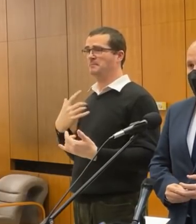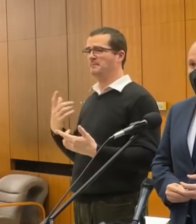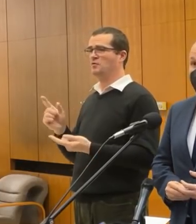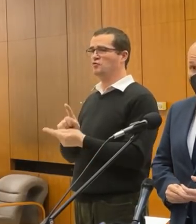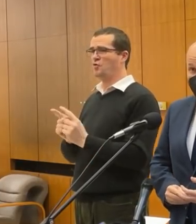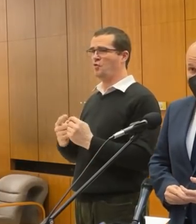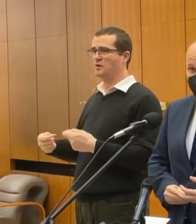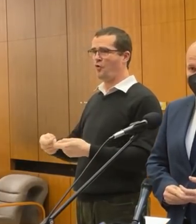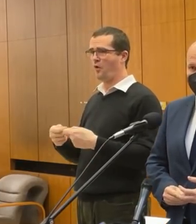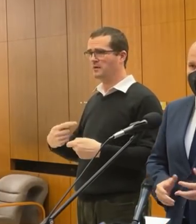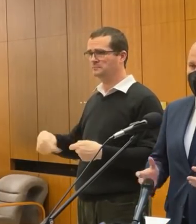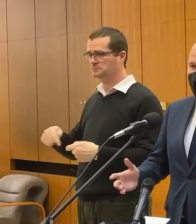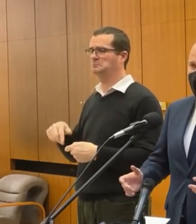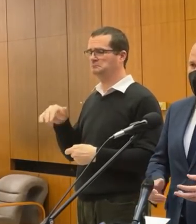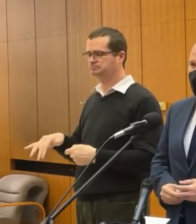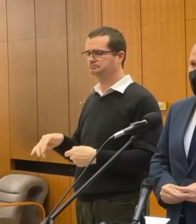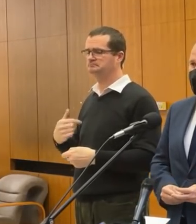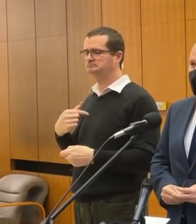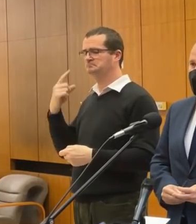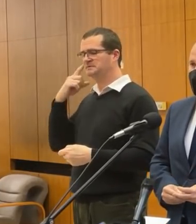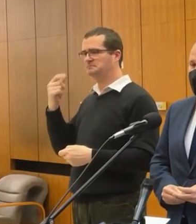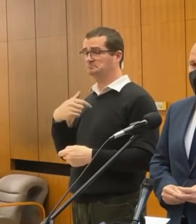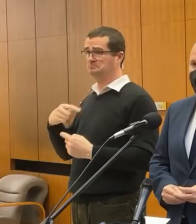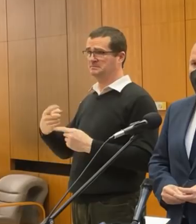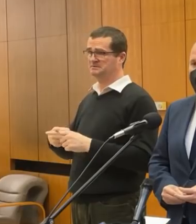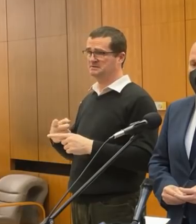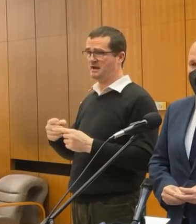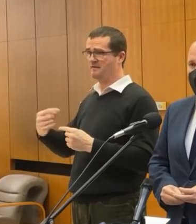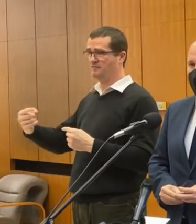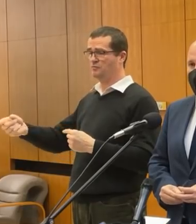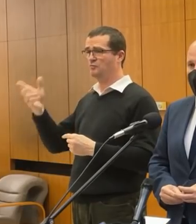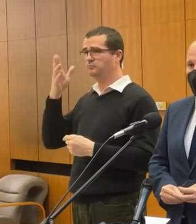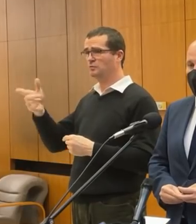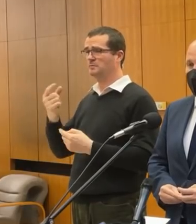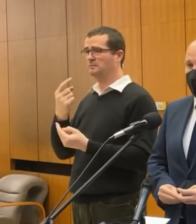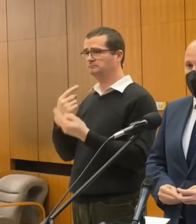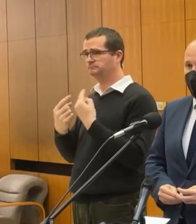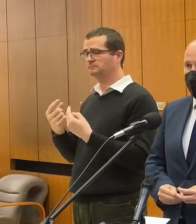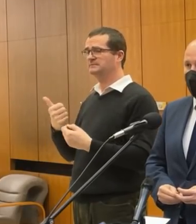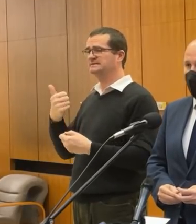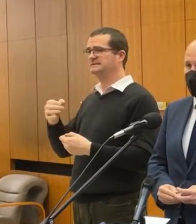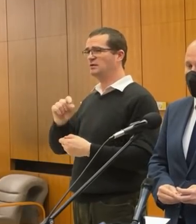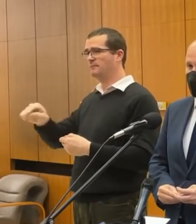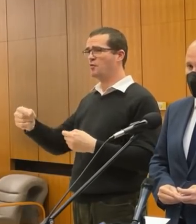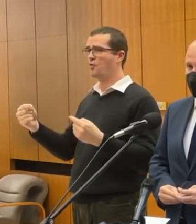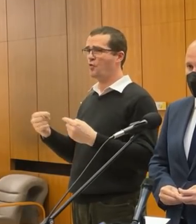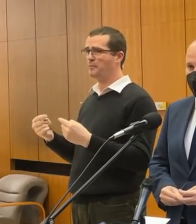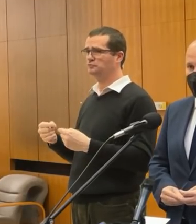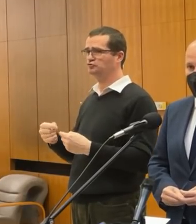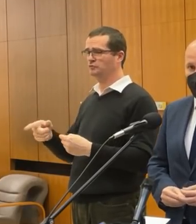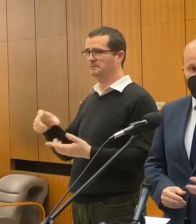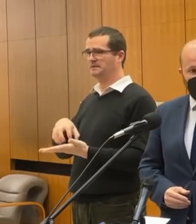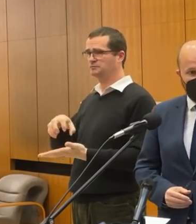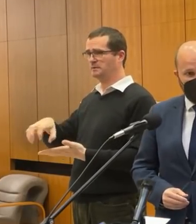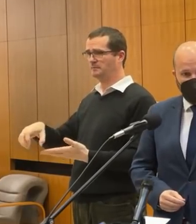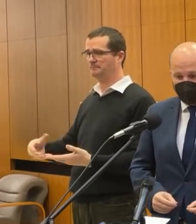na tom texte aj v rámci koalície a predpokladáme, že v dohľadnej dobe budeme o tomto rokovať aj s jednotlivými opozičnými subjektami.